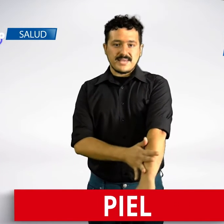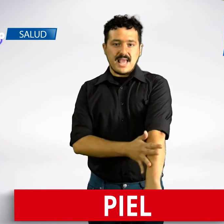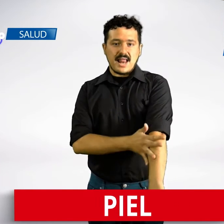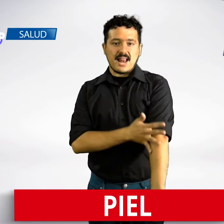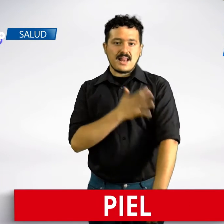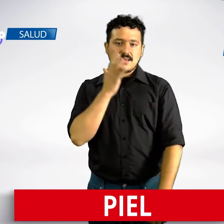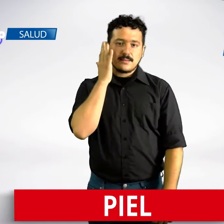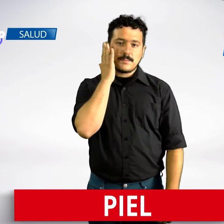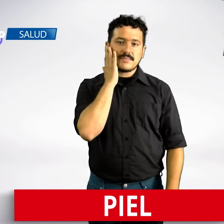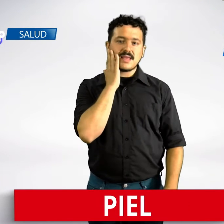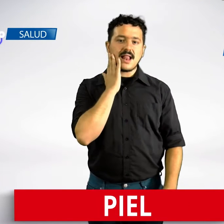piel,